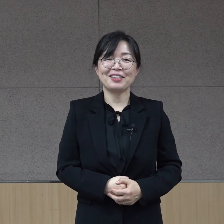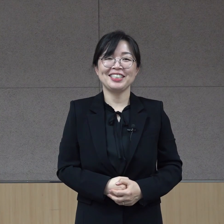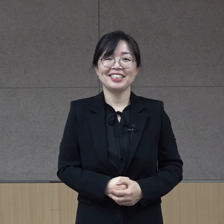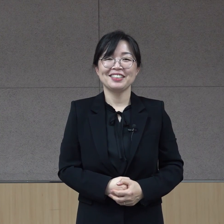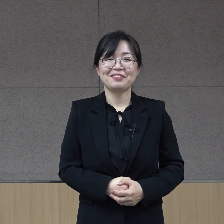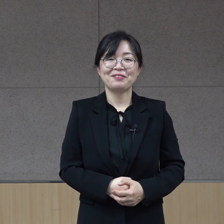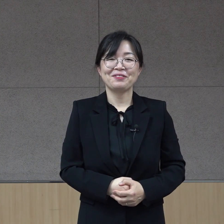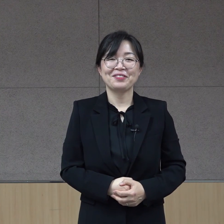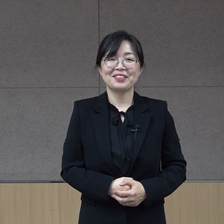방울씩.